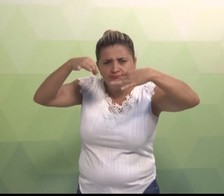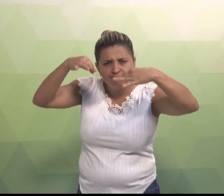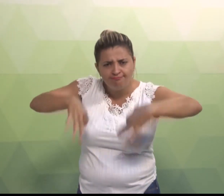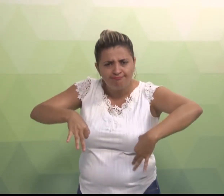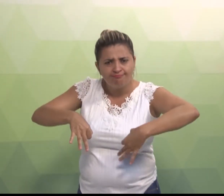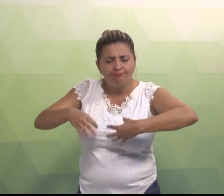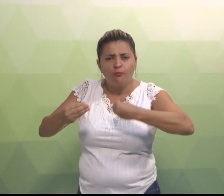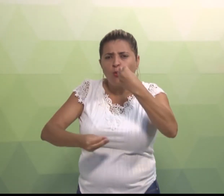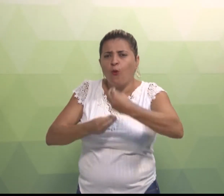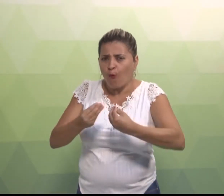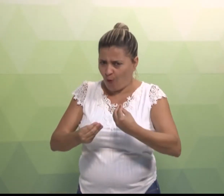hora de forma correta.